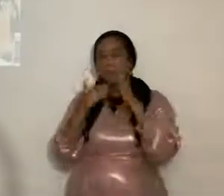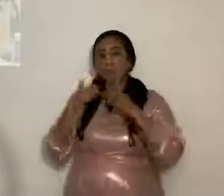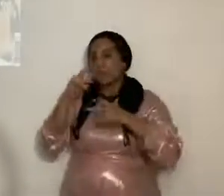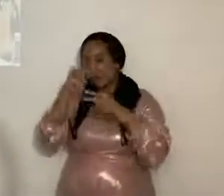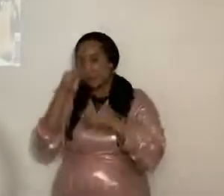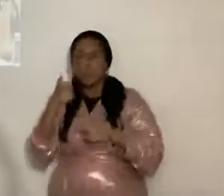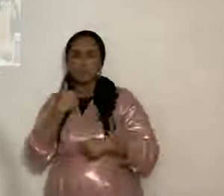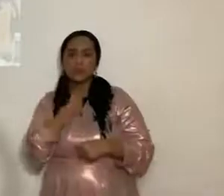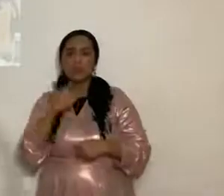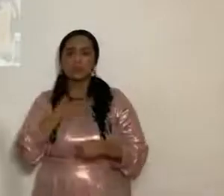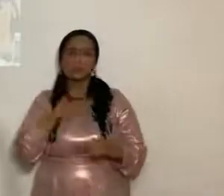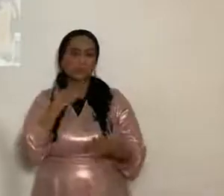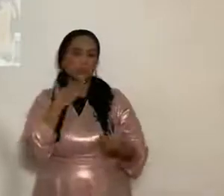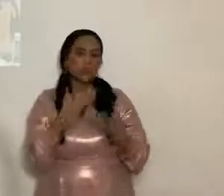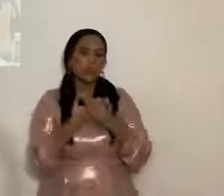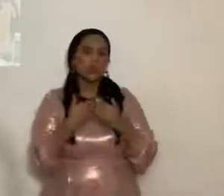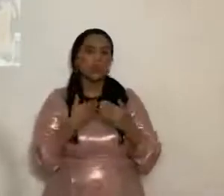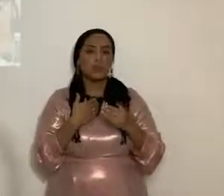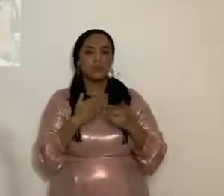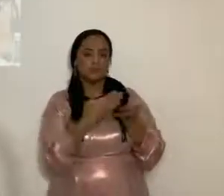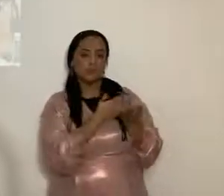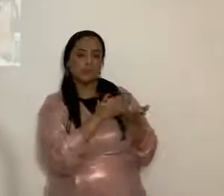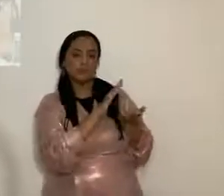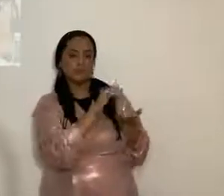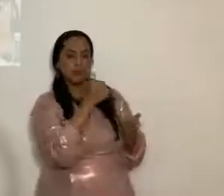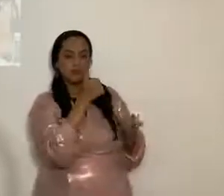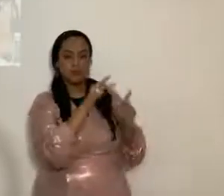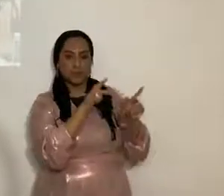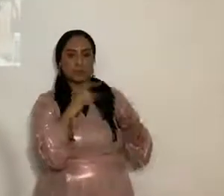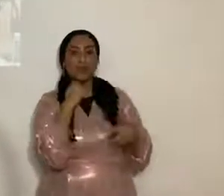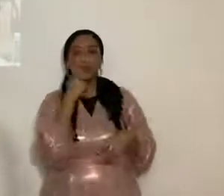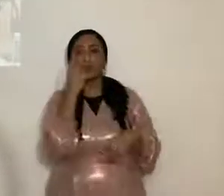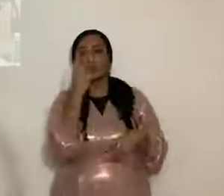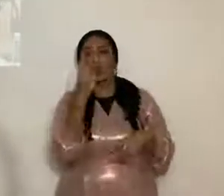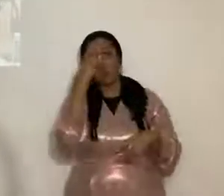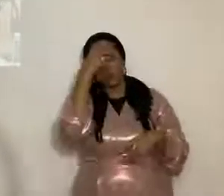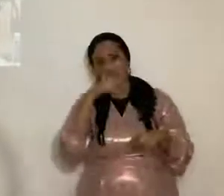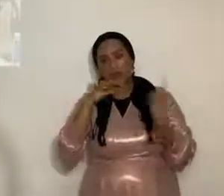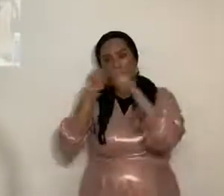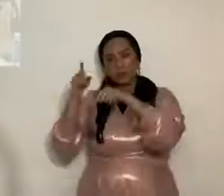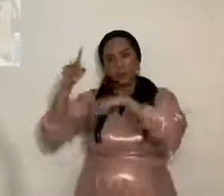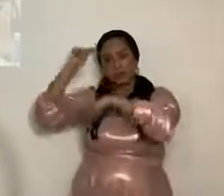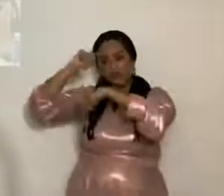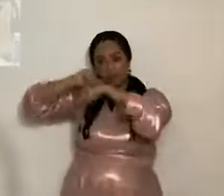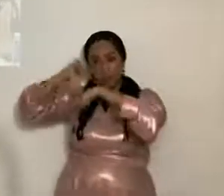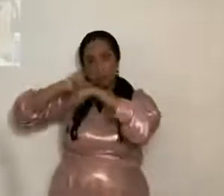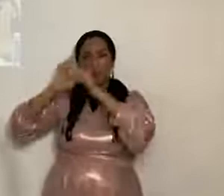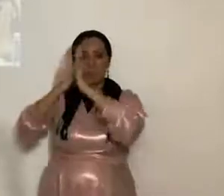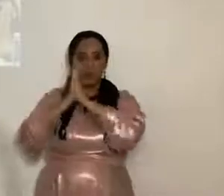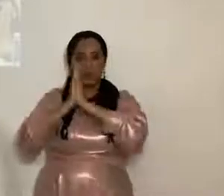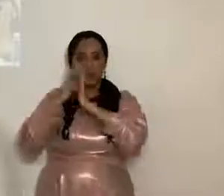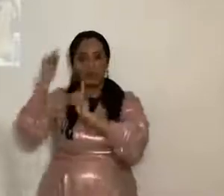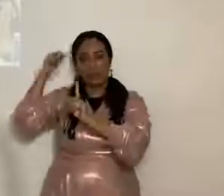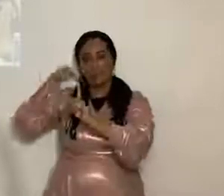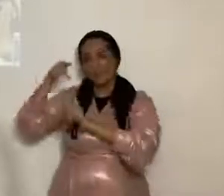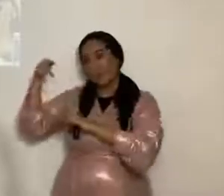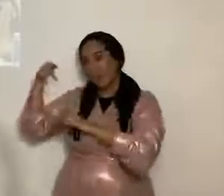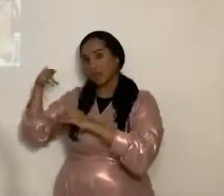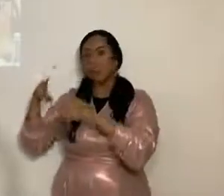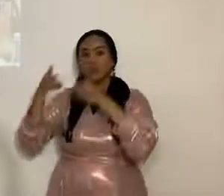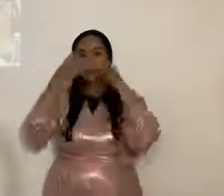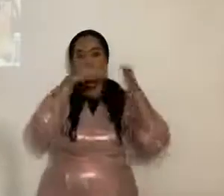como justos y menospreciaban a otros dio también esta parábola. 2 hombres subieron al templo a orar. Uno era fariseo y el